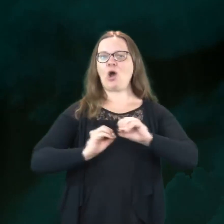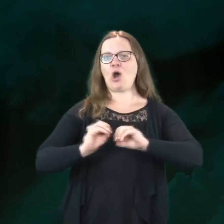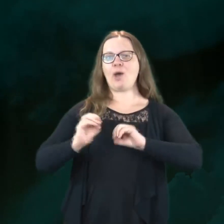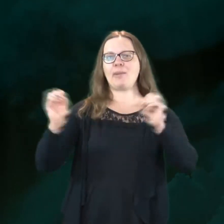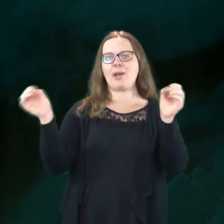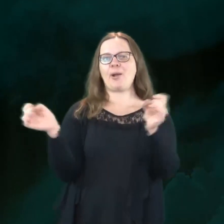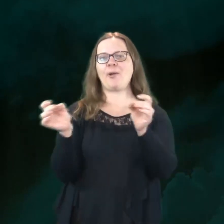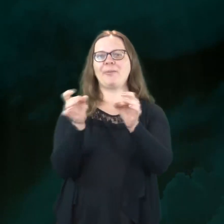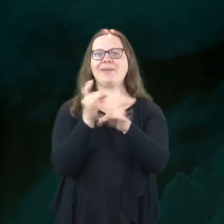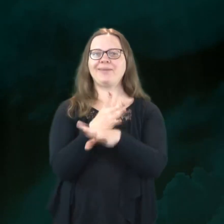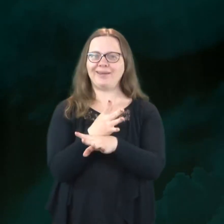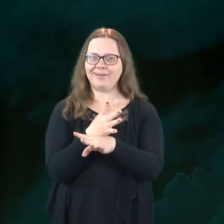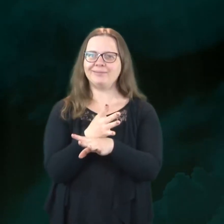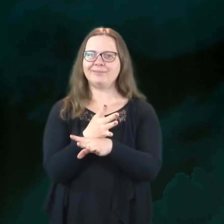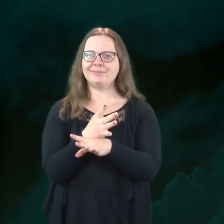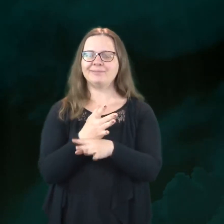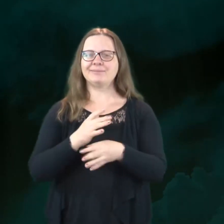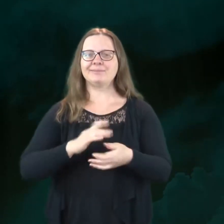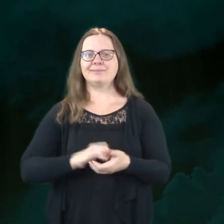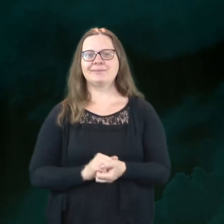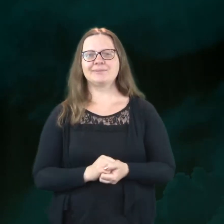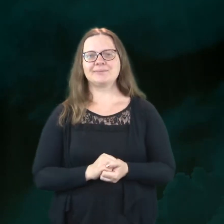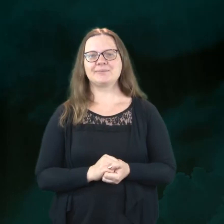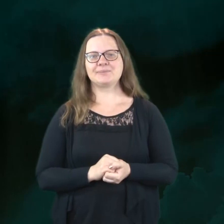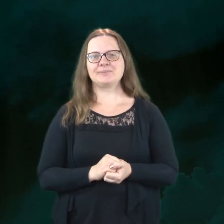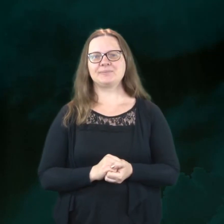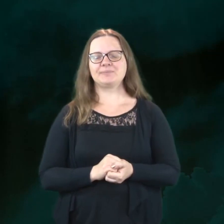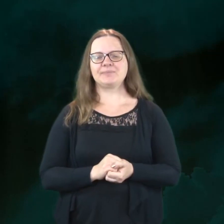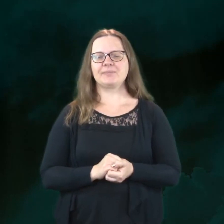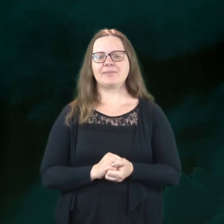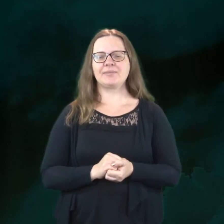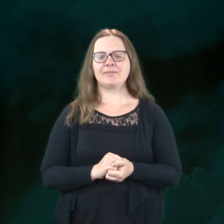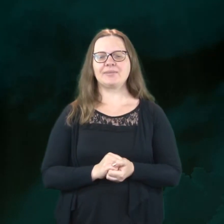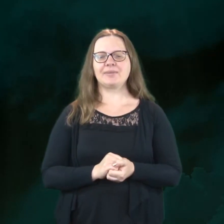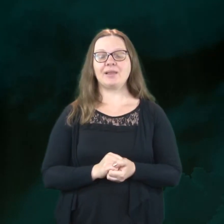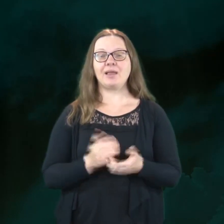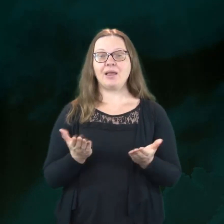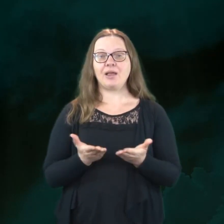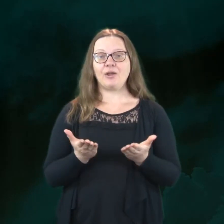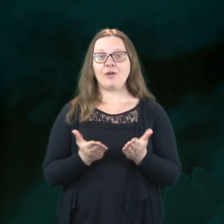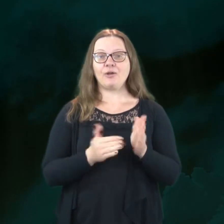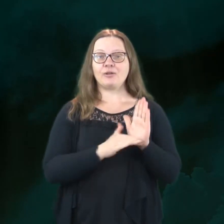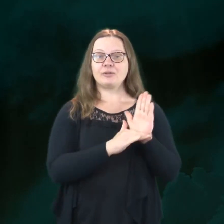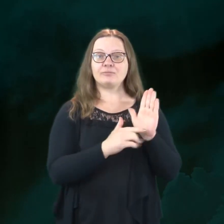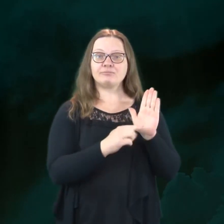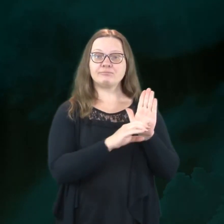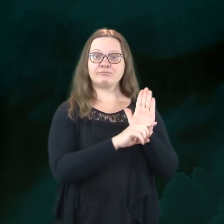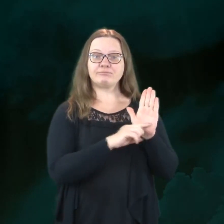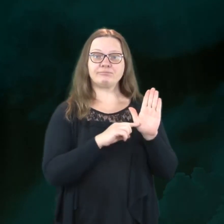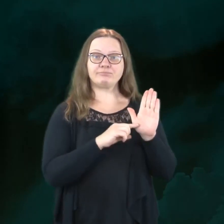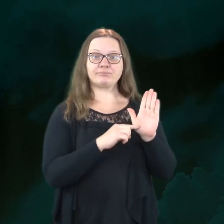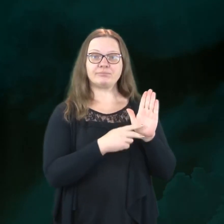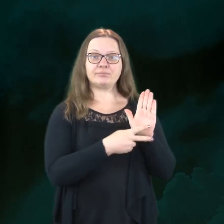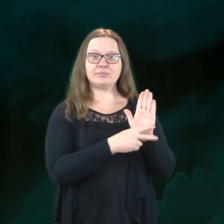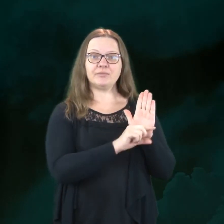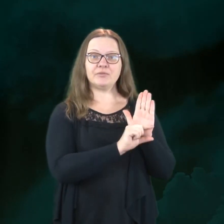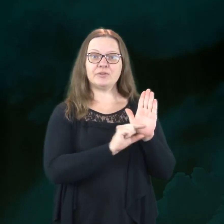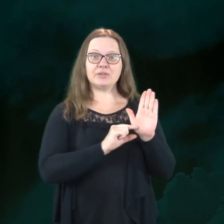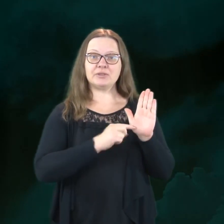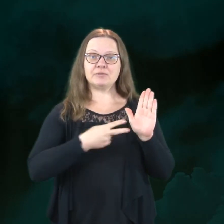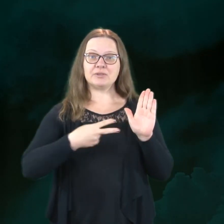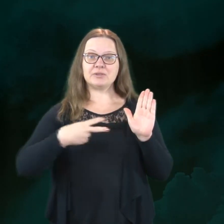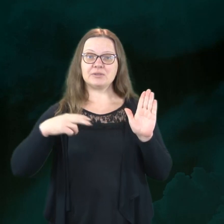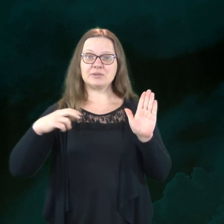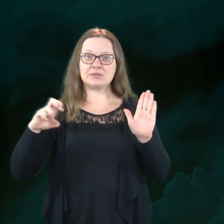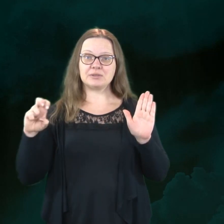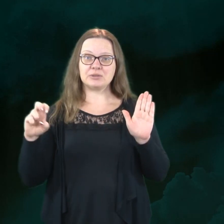vai fazer. E a conclusão, saudações finais, versículos 25 a 28, irmãos, orai